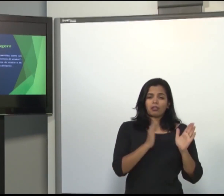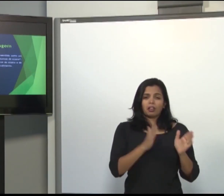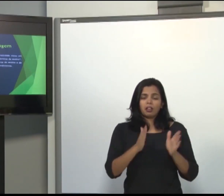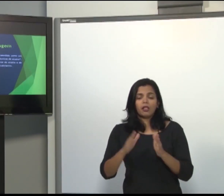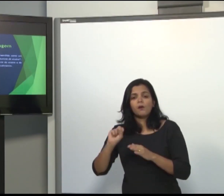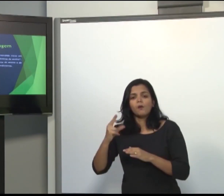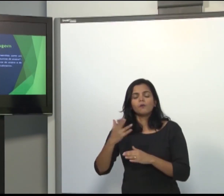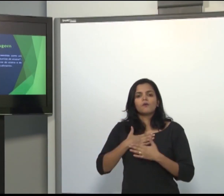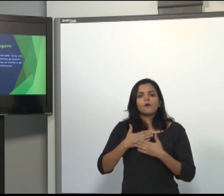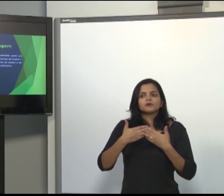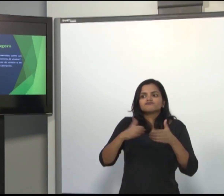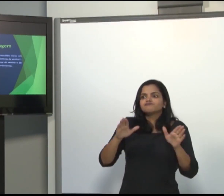abertos a inovações.